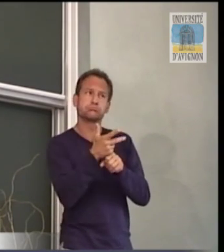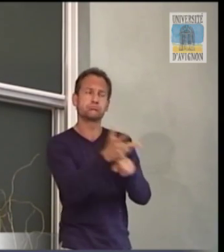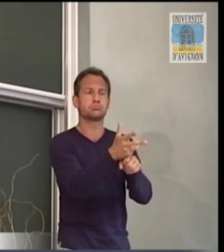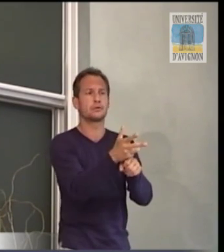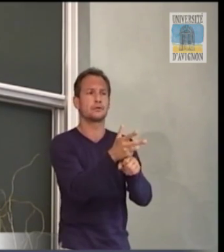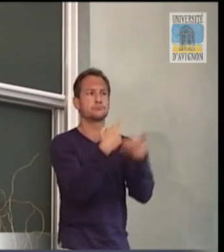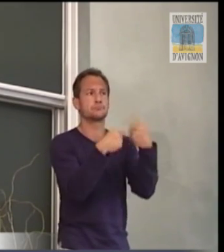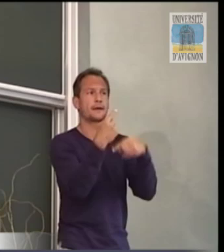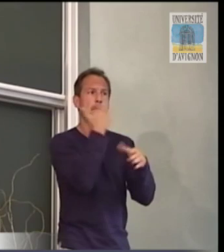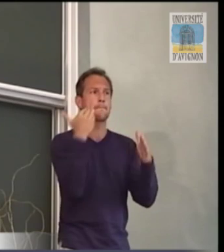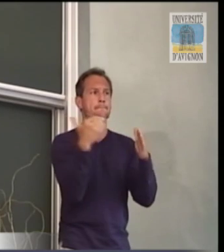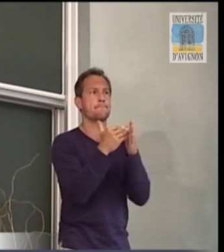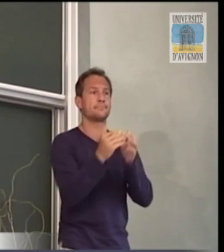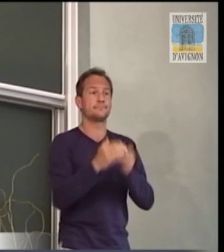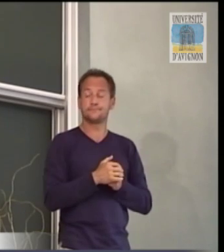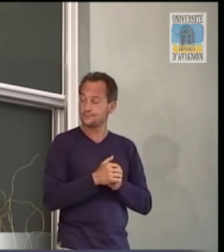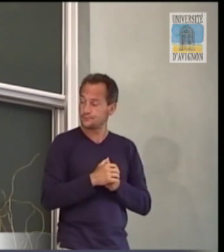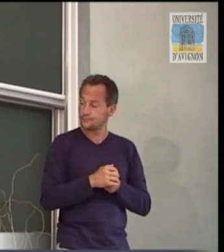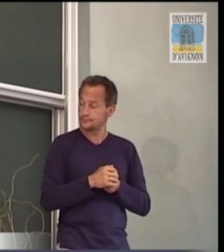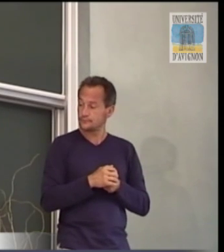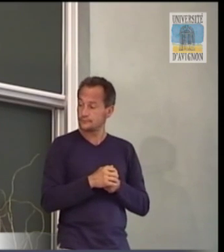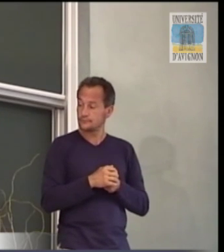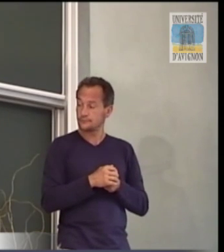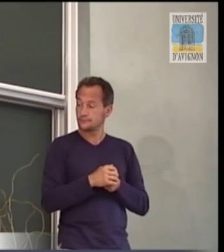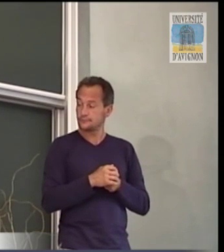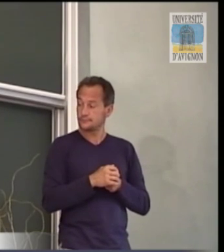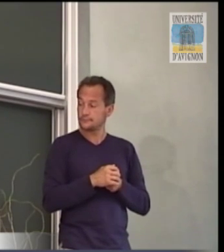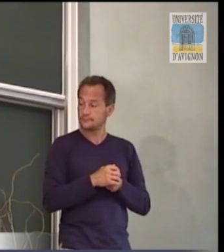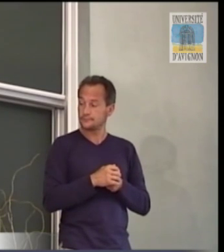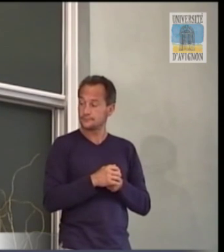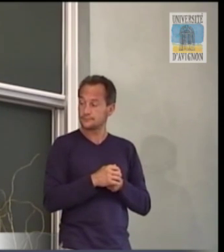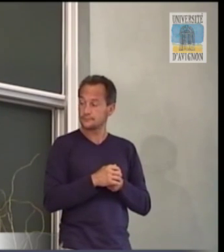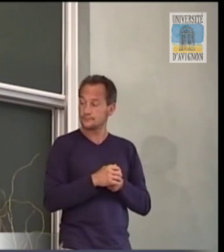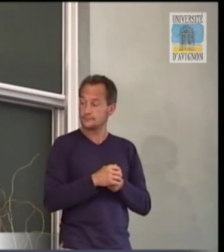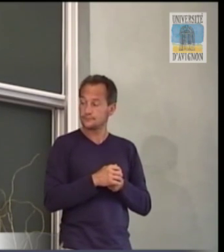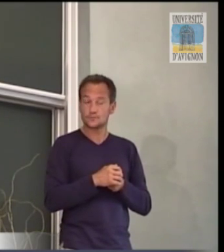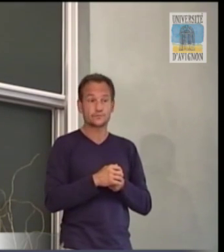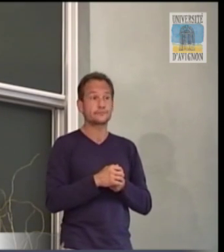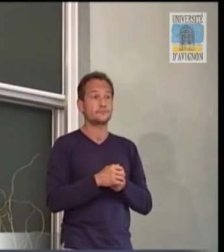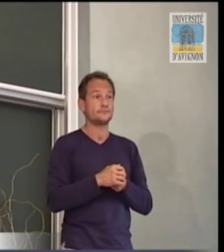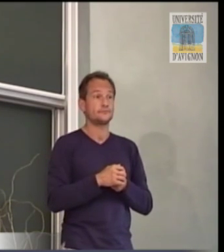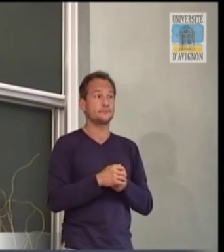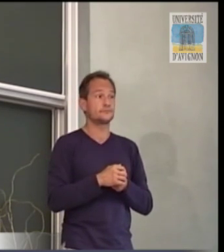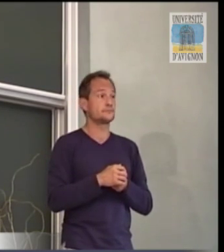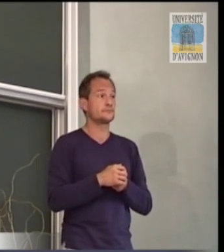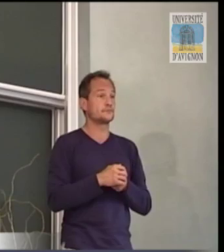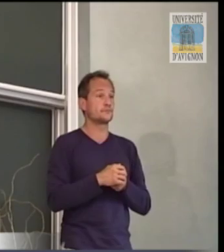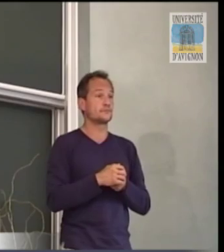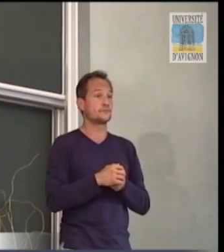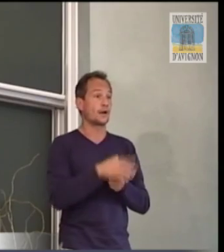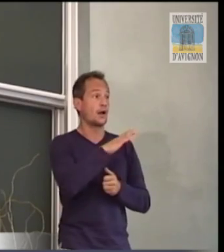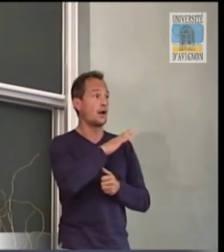possible. Et on s'en fout. Parce que nous avons en face un public aussi qui apporte quelque